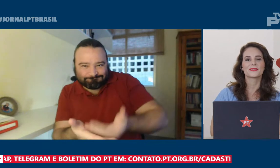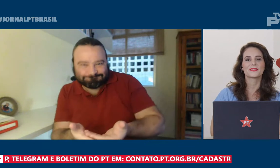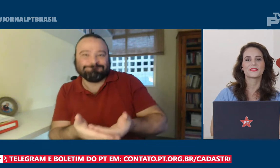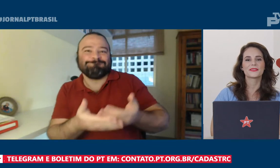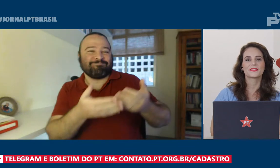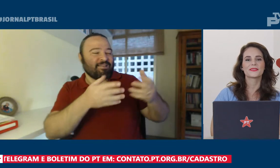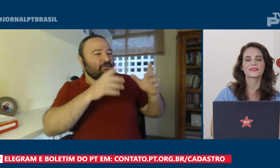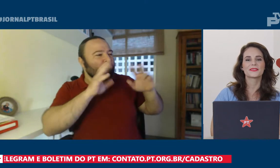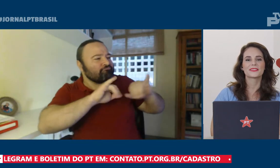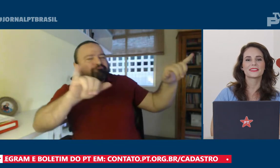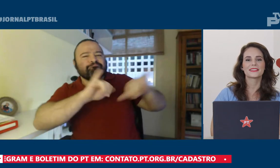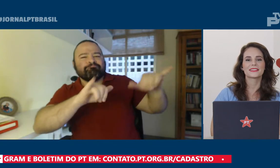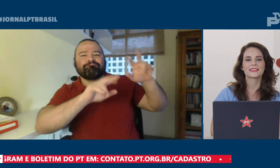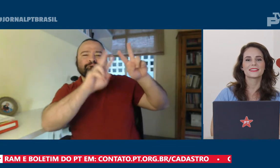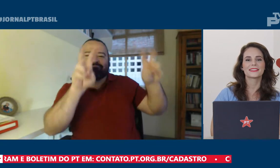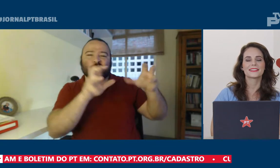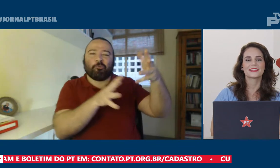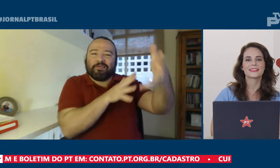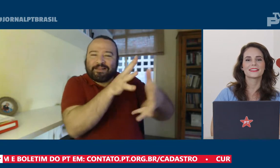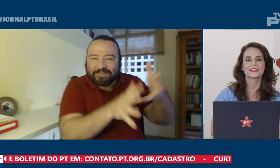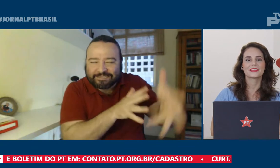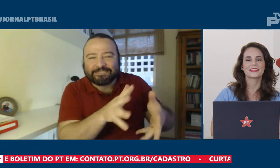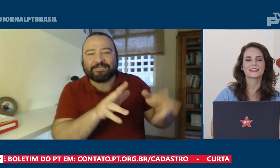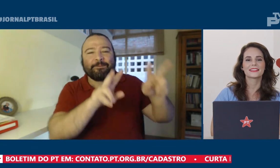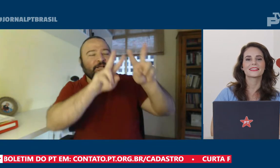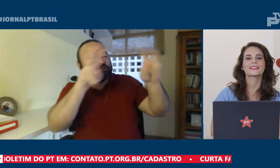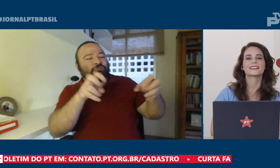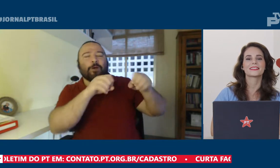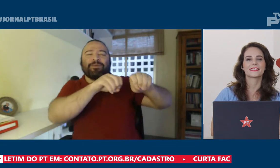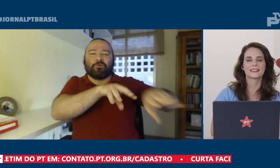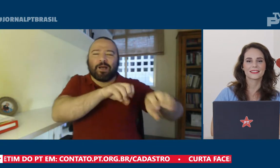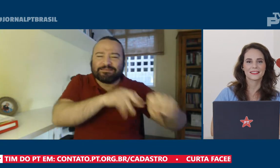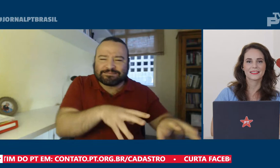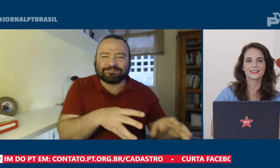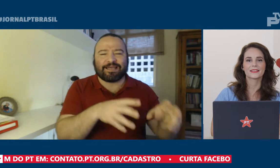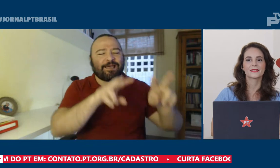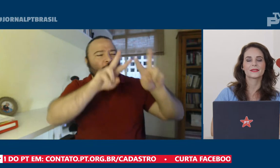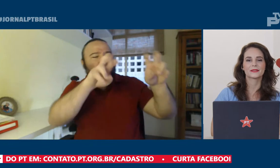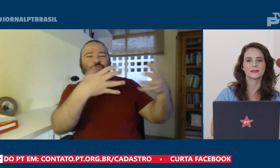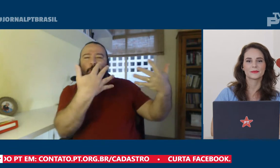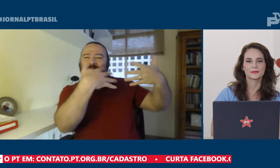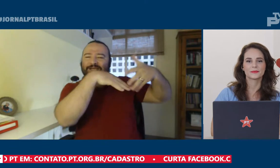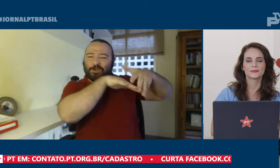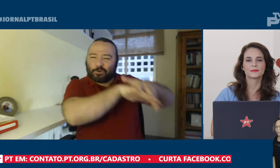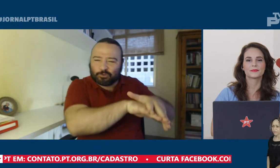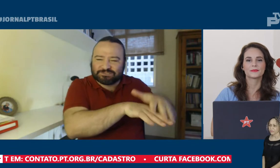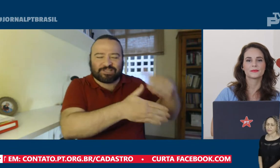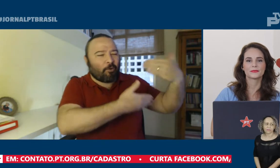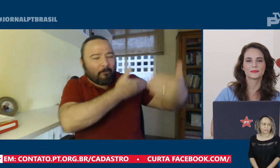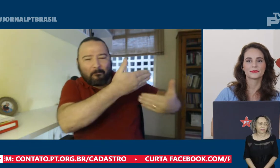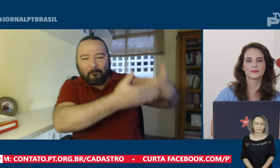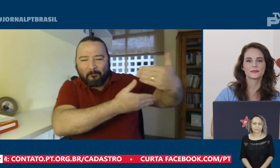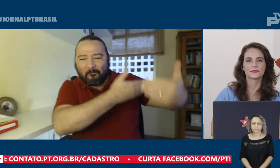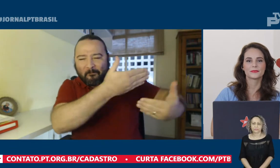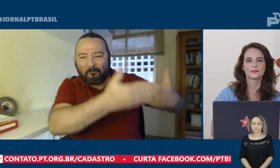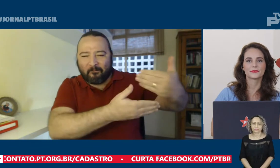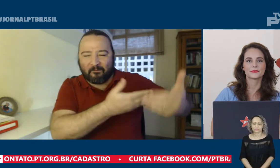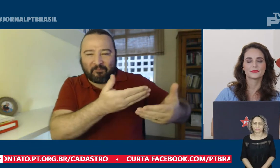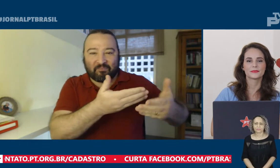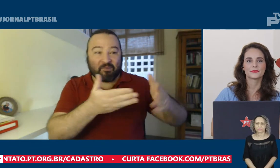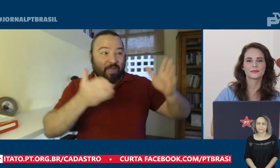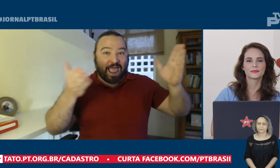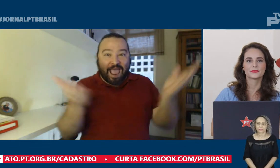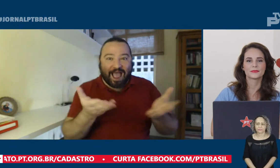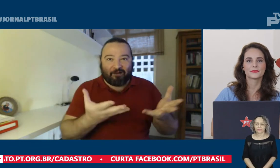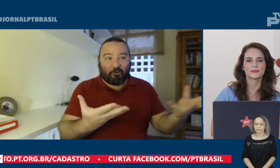do PT. Então, a gente já tem uma trajetória de divulgação sobre a língua de sinais, sobre os processos de